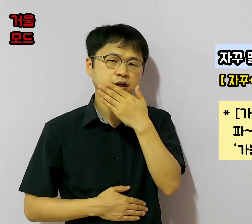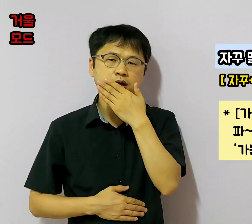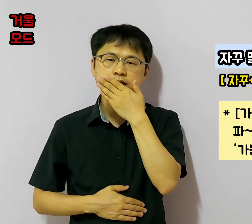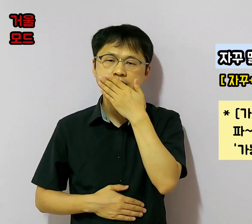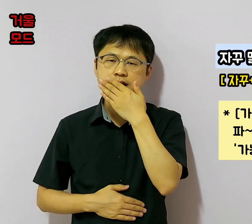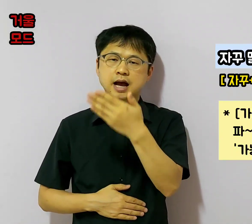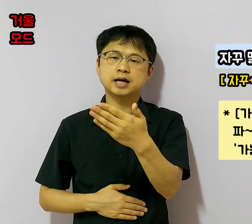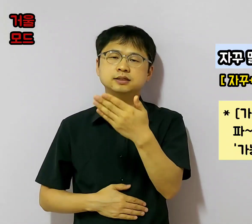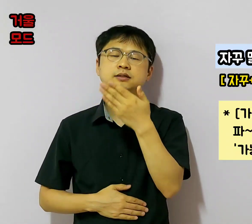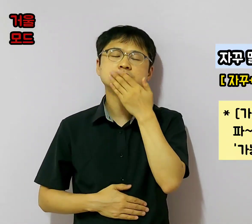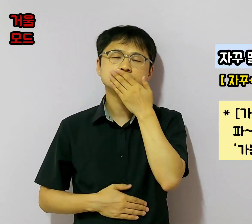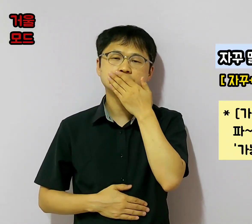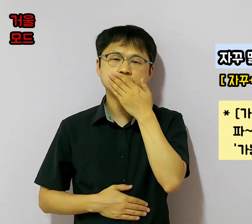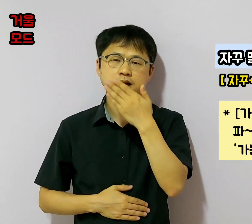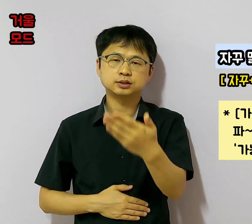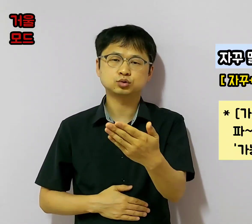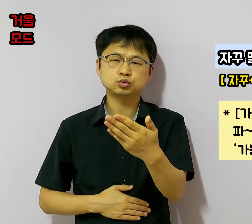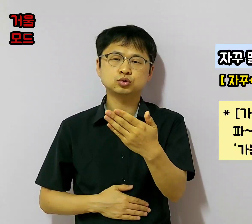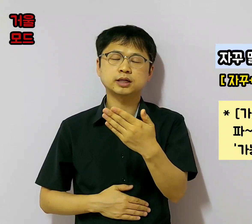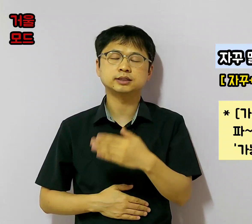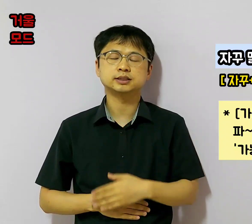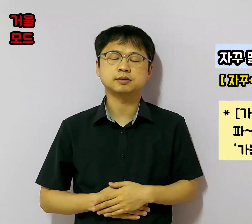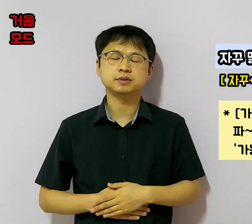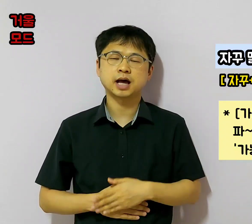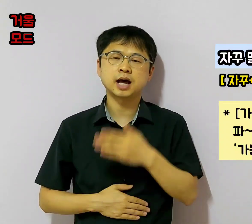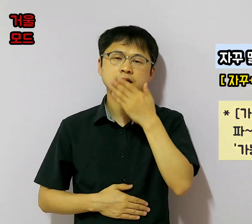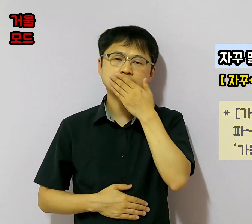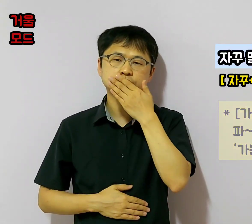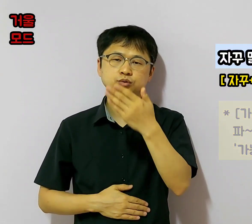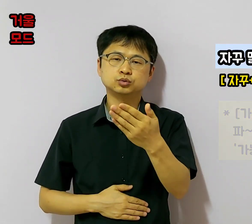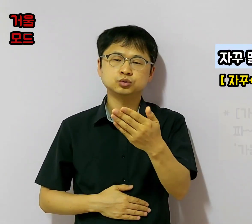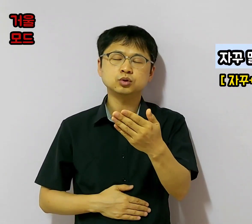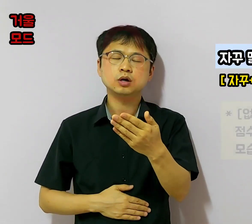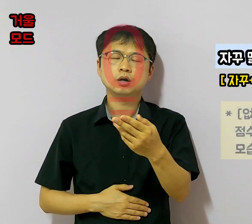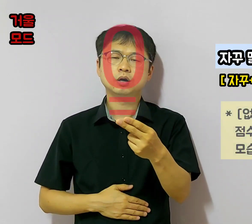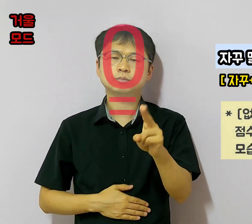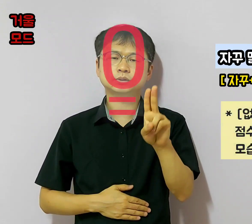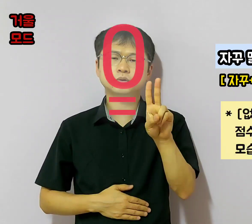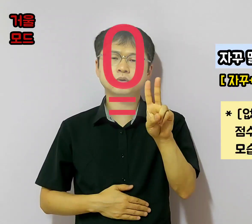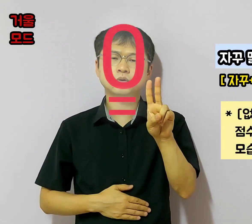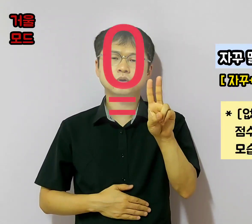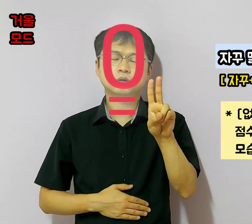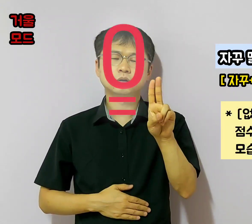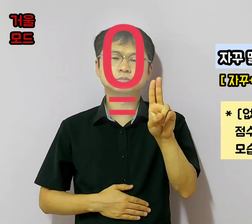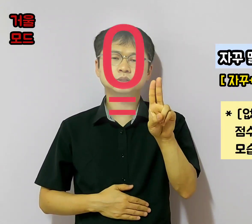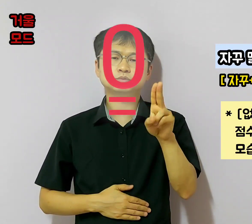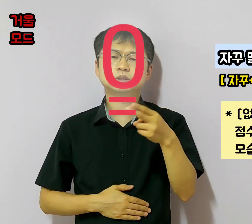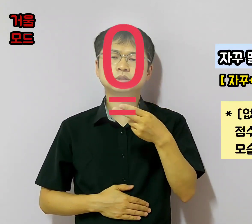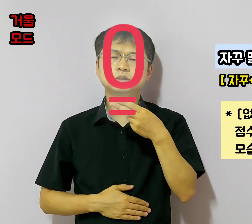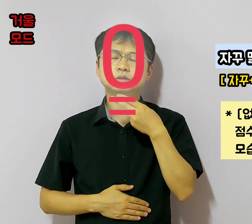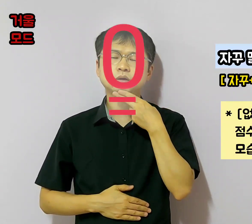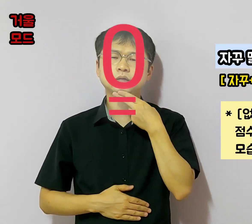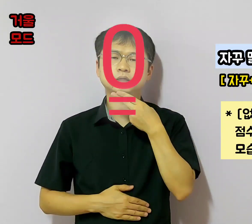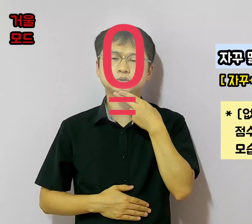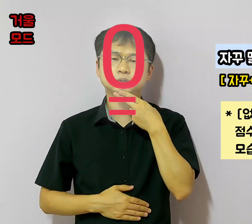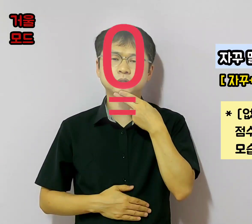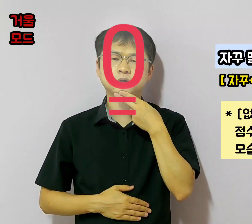해주시면 가능, 할 수라는 뜻이 됩니다. 할 수 없어요. 검지 중지를 턱 아래